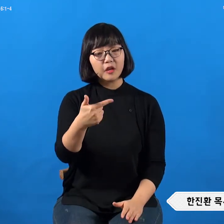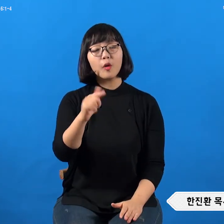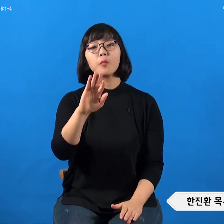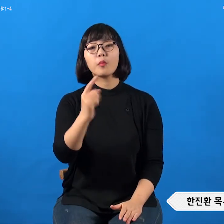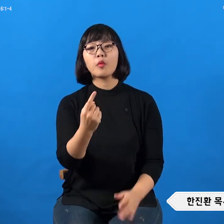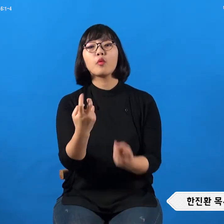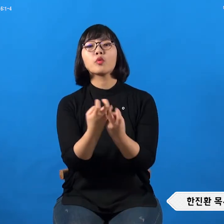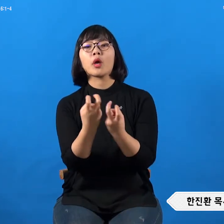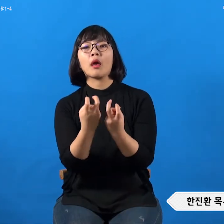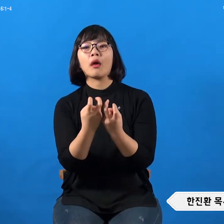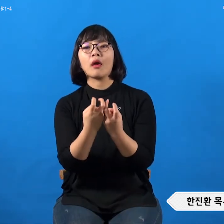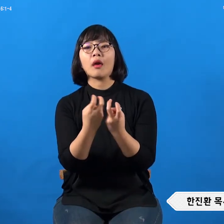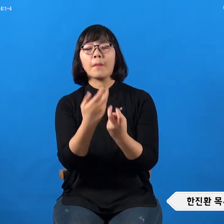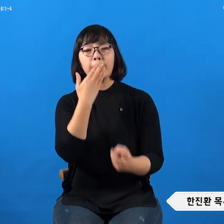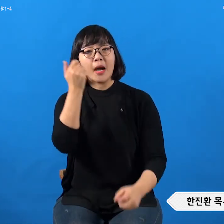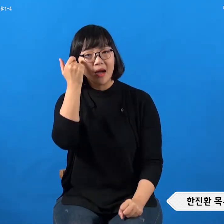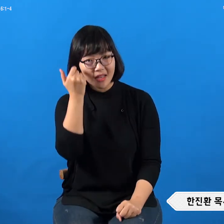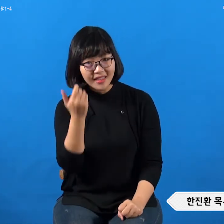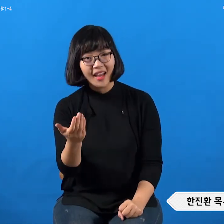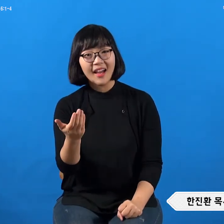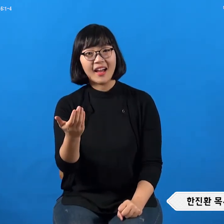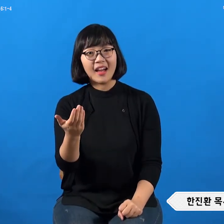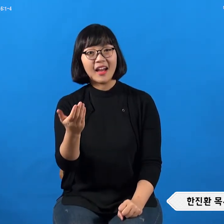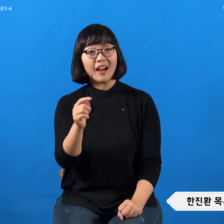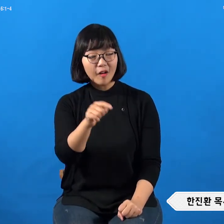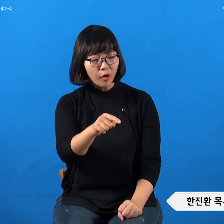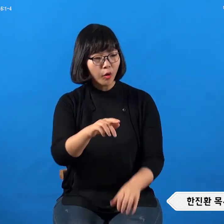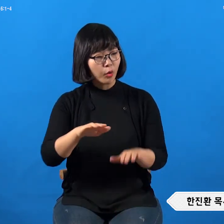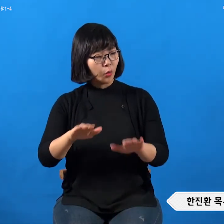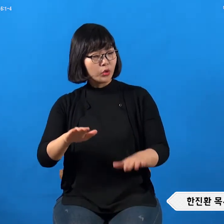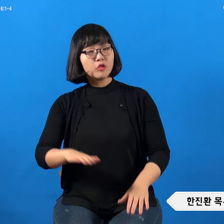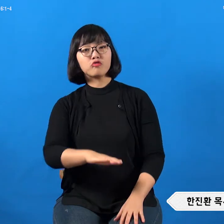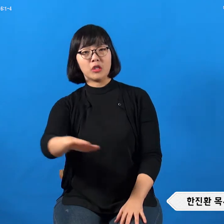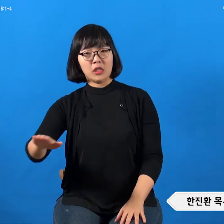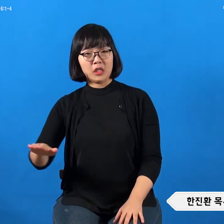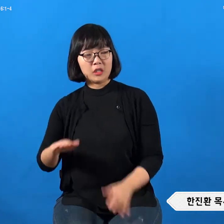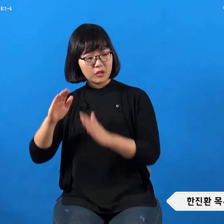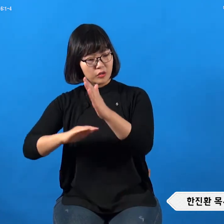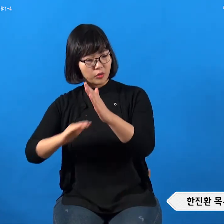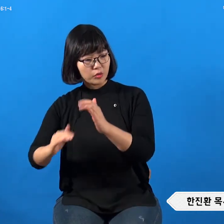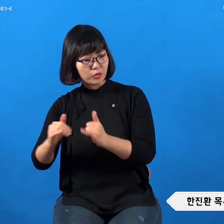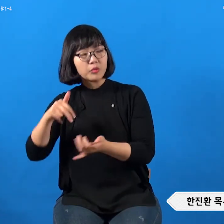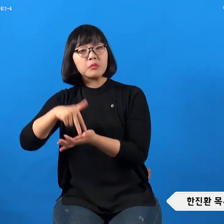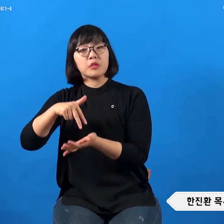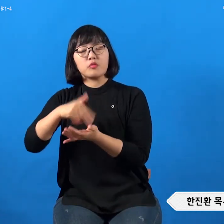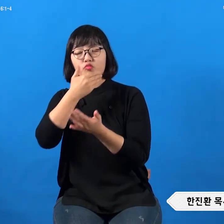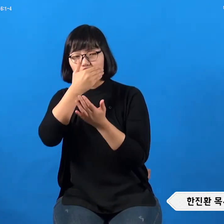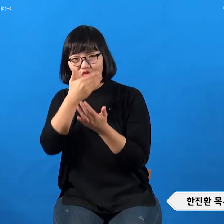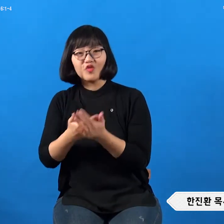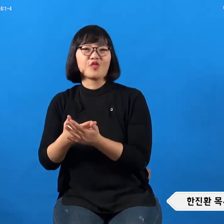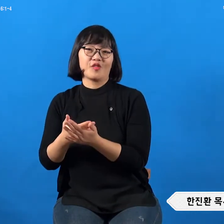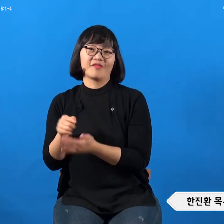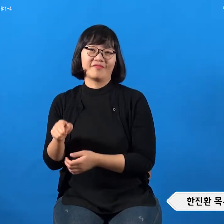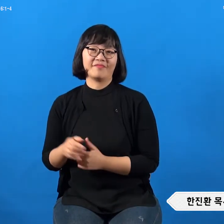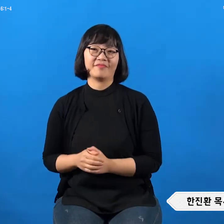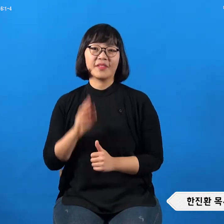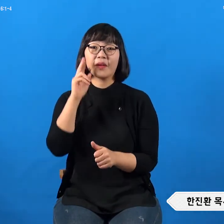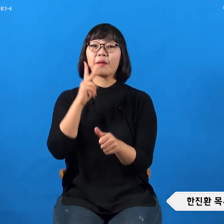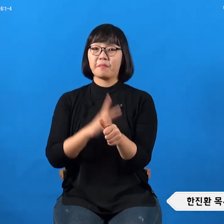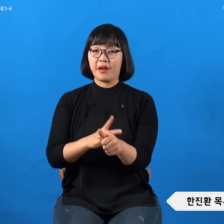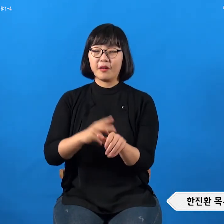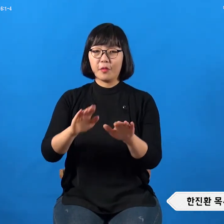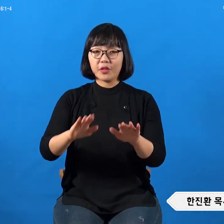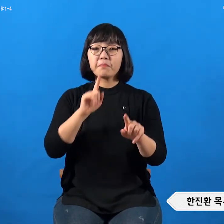해야 되느냐 하는 것은 우리들에게도 아주 실제적인 문제고 중요한 문제지요. 바울 사도가